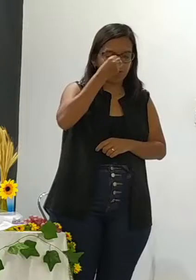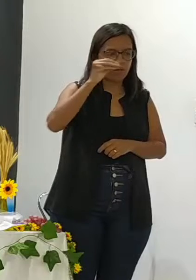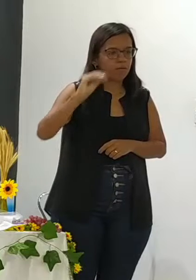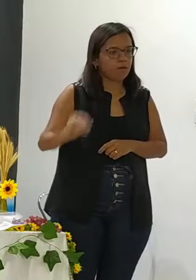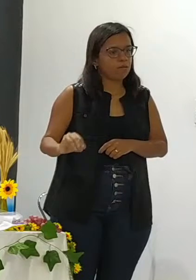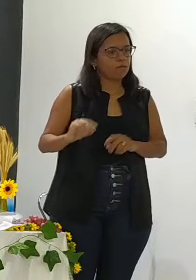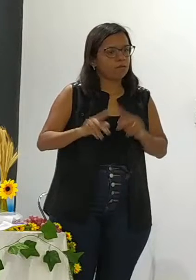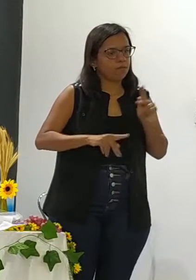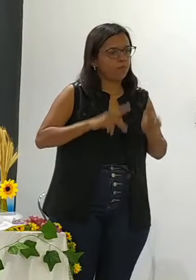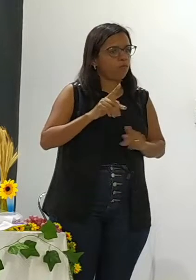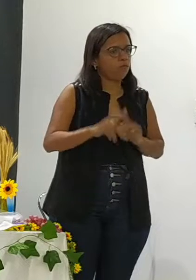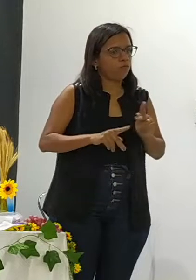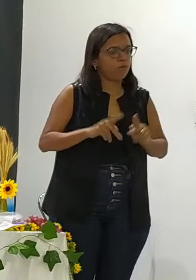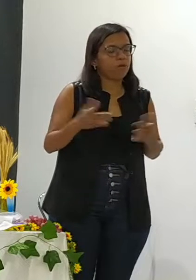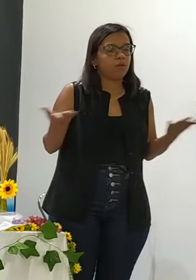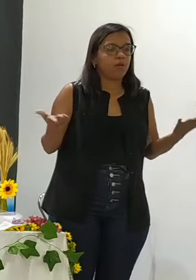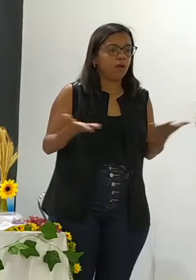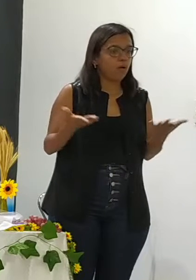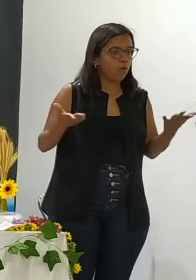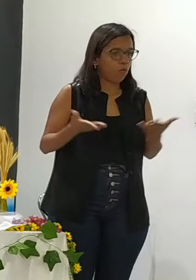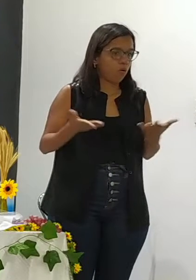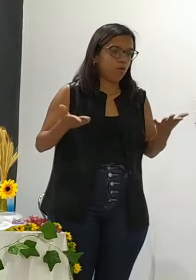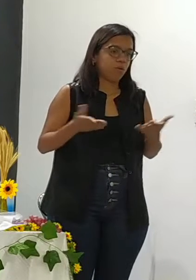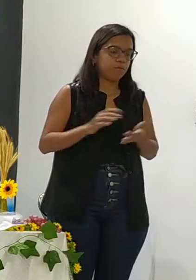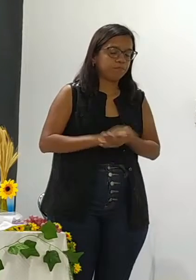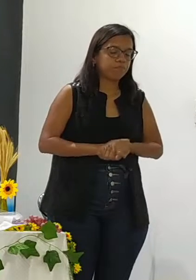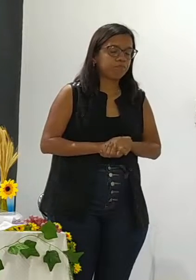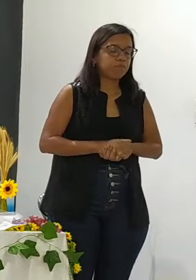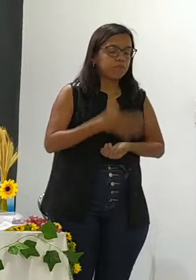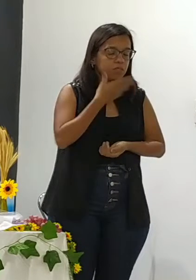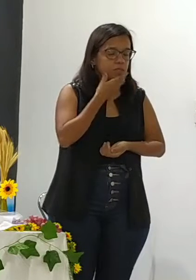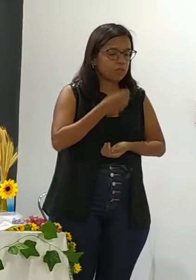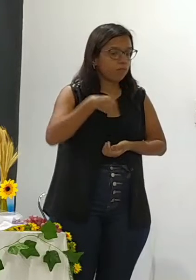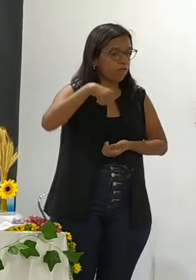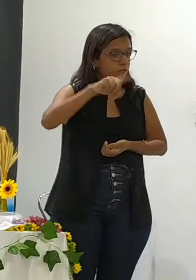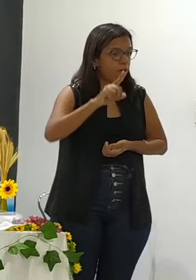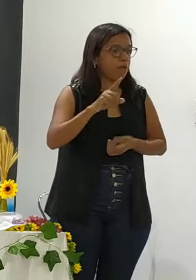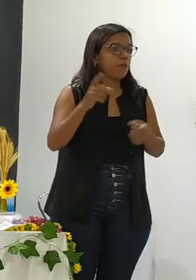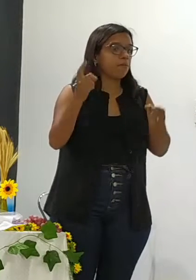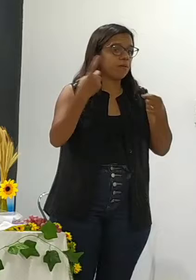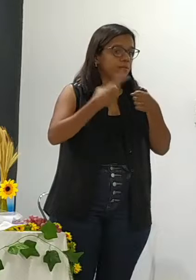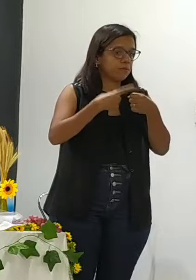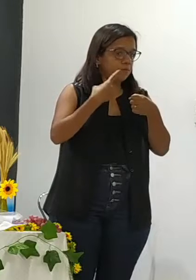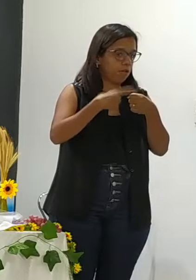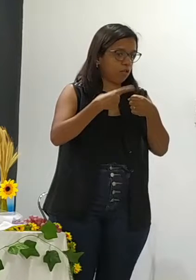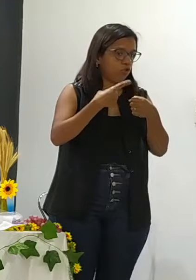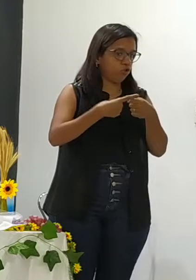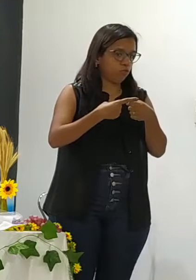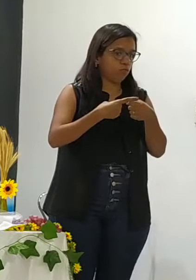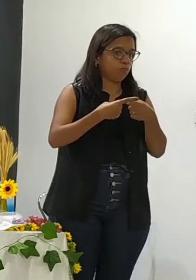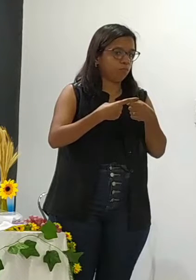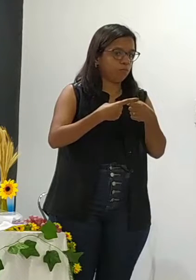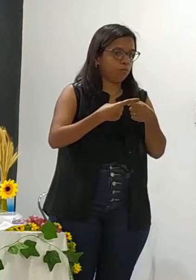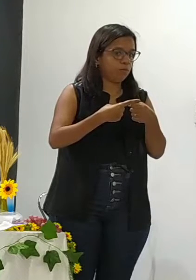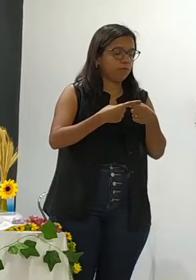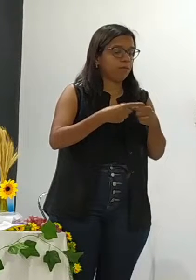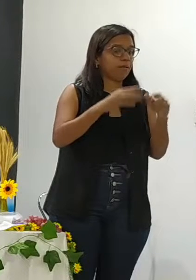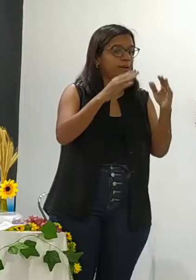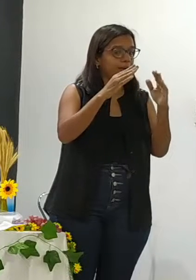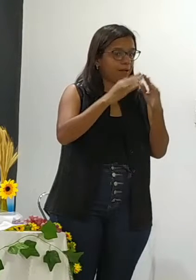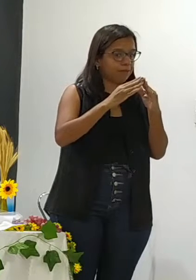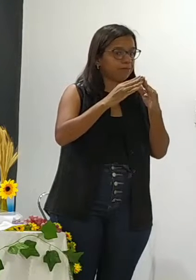eles. E agora, Elimelec, ele vai para essa cidade, sai da casa do